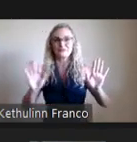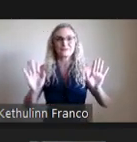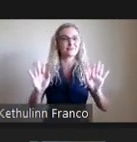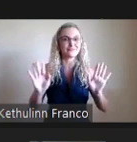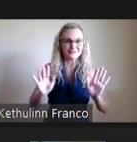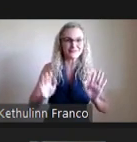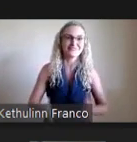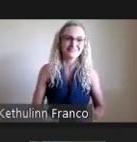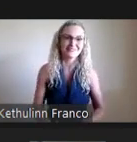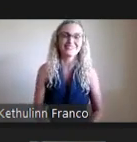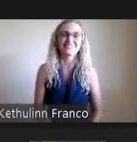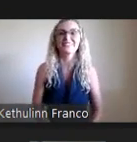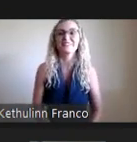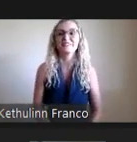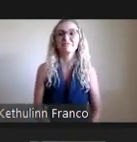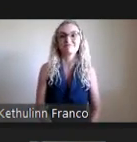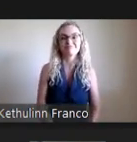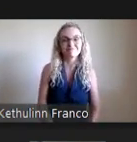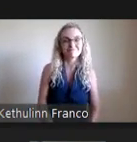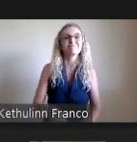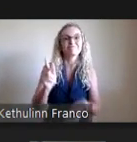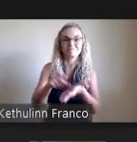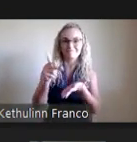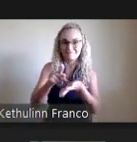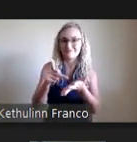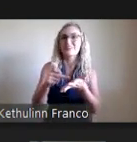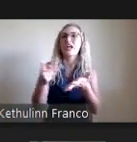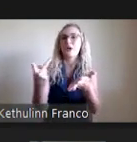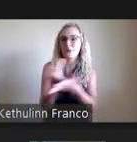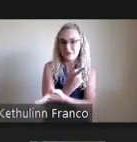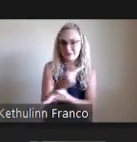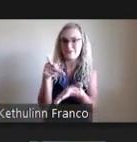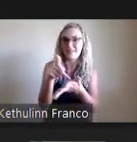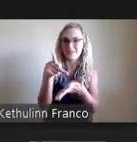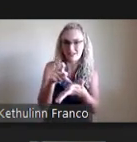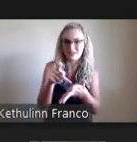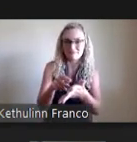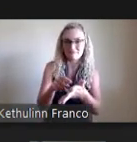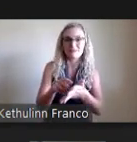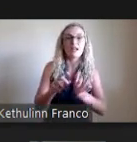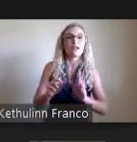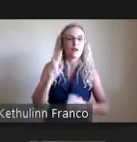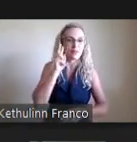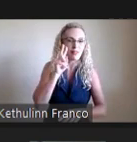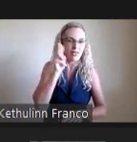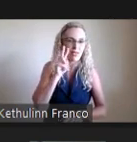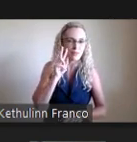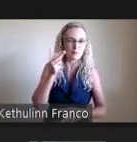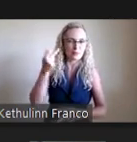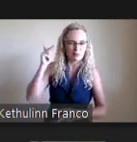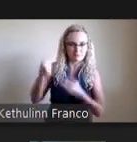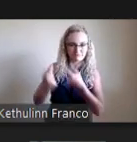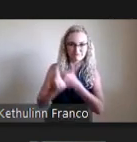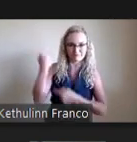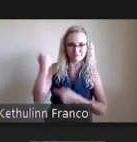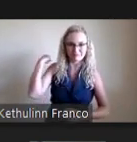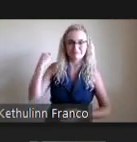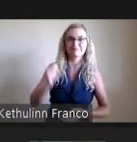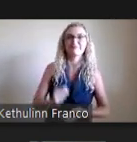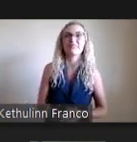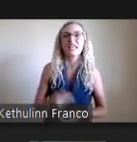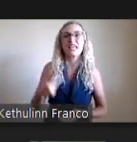né, estava eu mais um professor surdo que trabalhou comigo e com a professora Silvia,